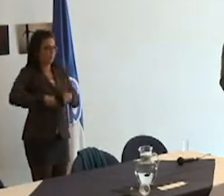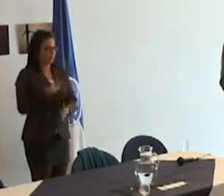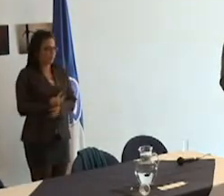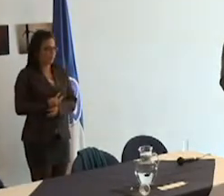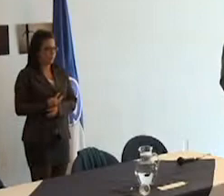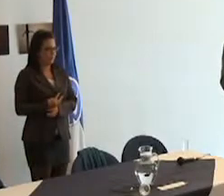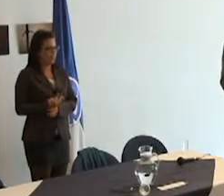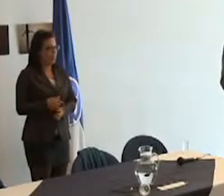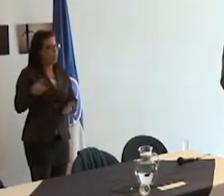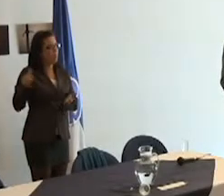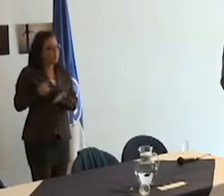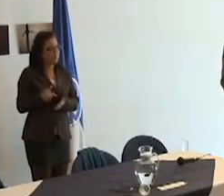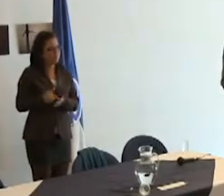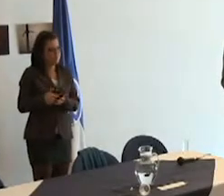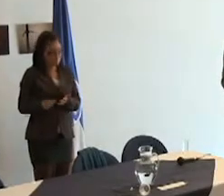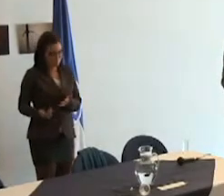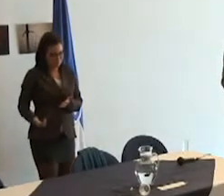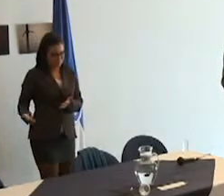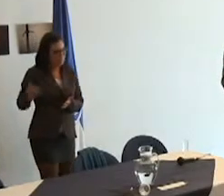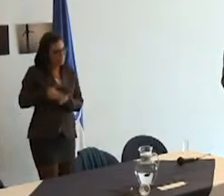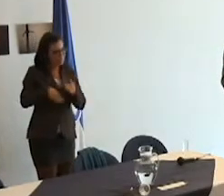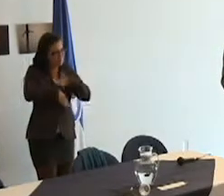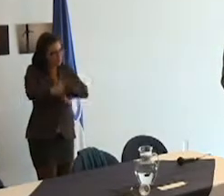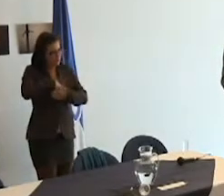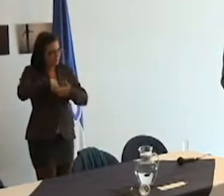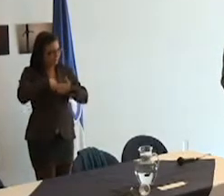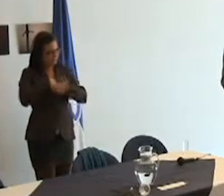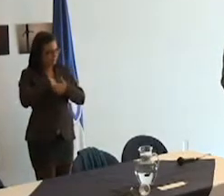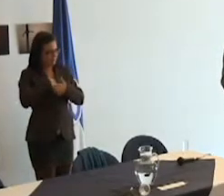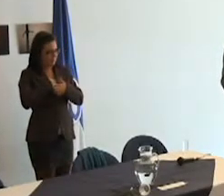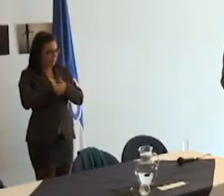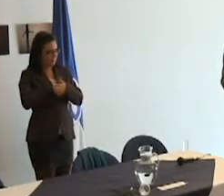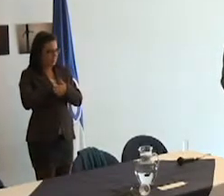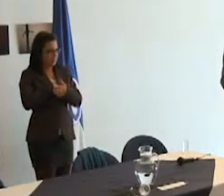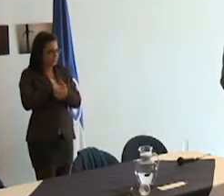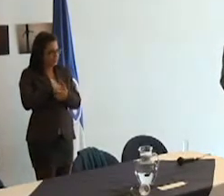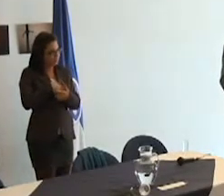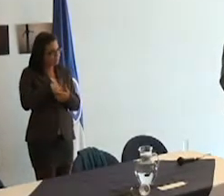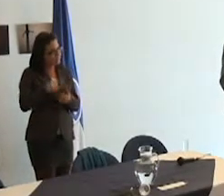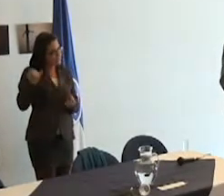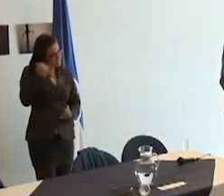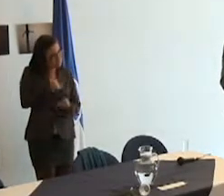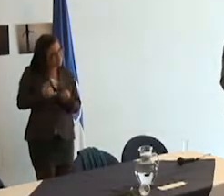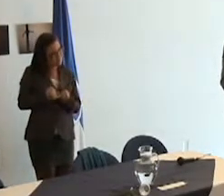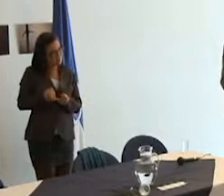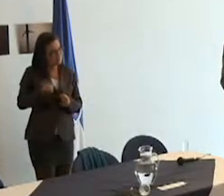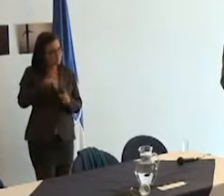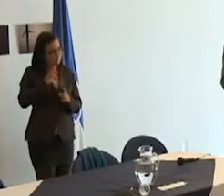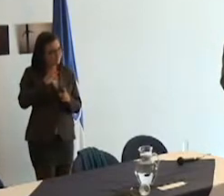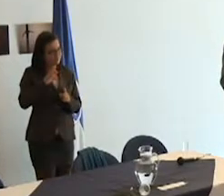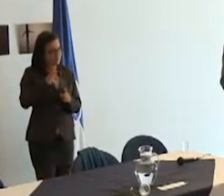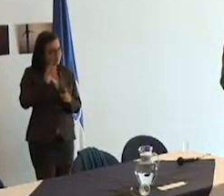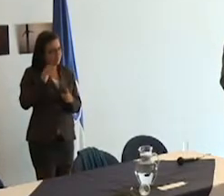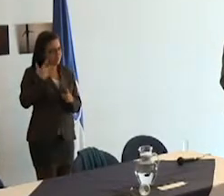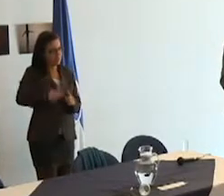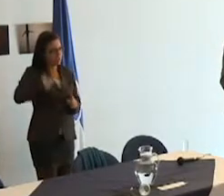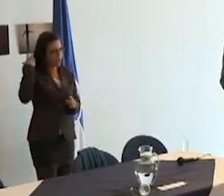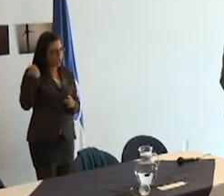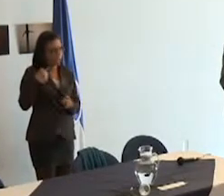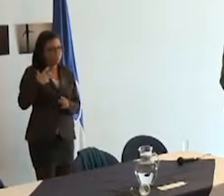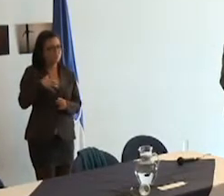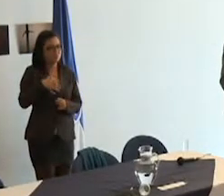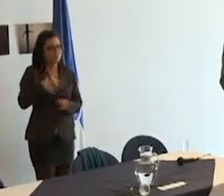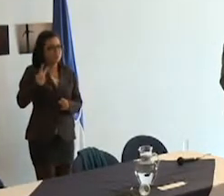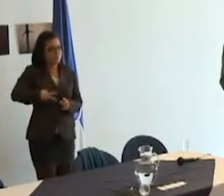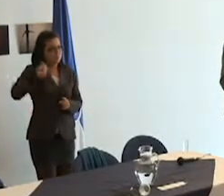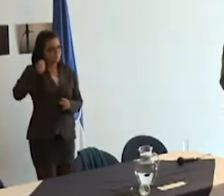permitió una nueva redefinición de los pueblos de América, un proceso de reidentificación histórica que permite que se cree